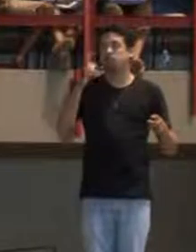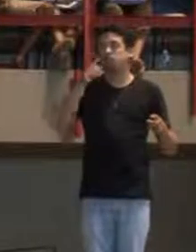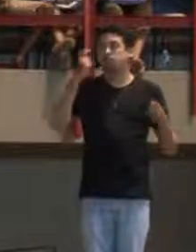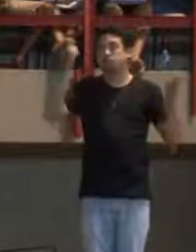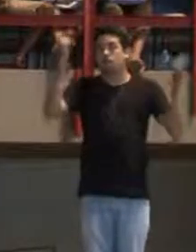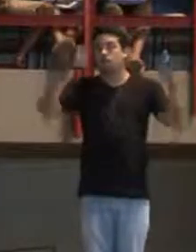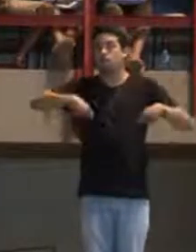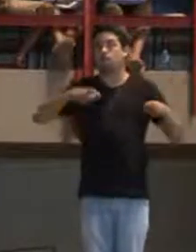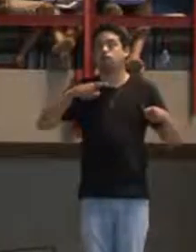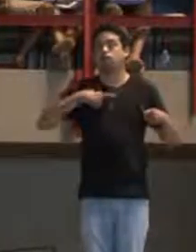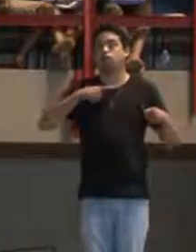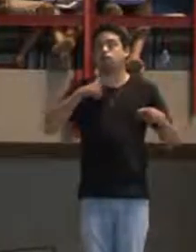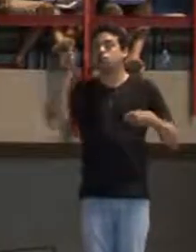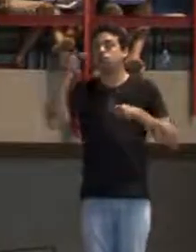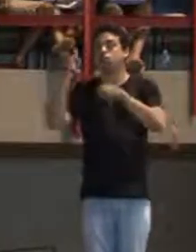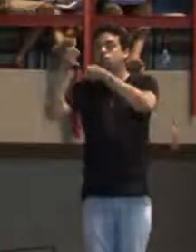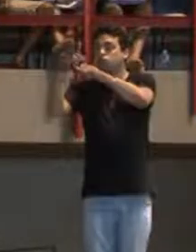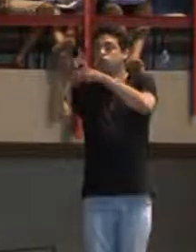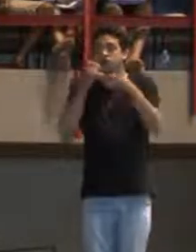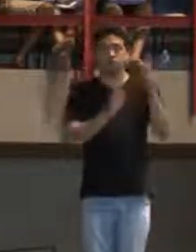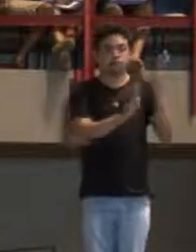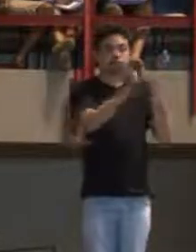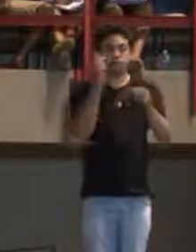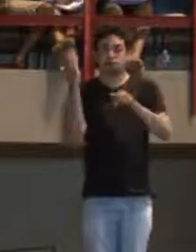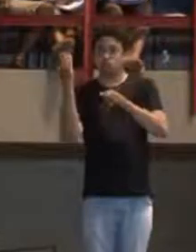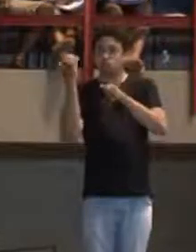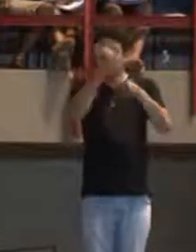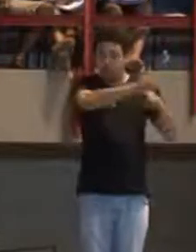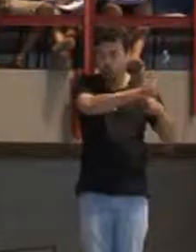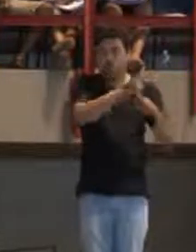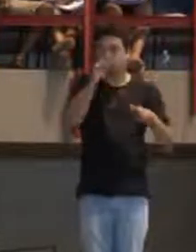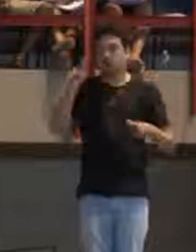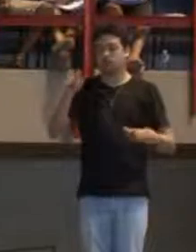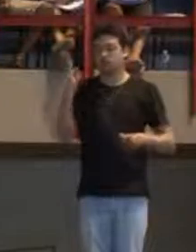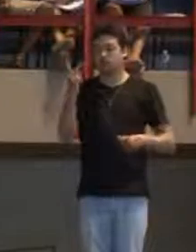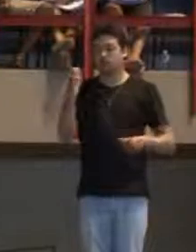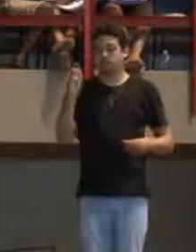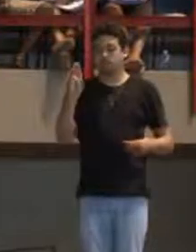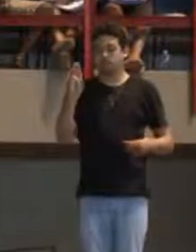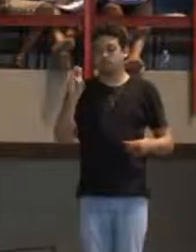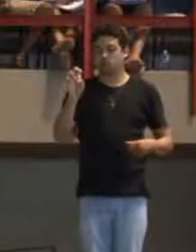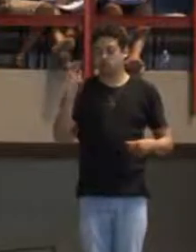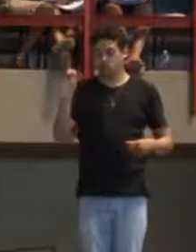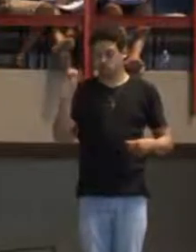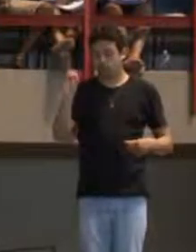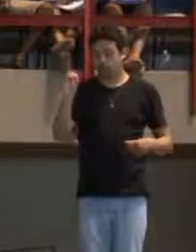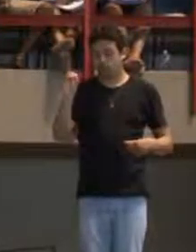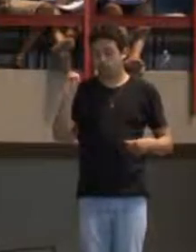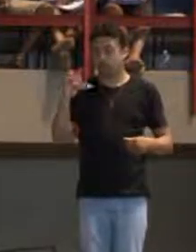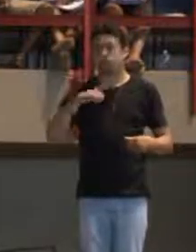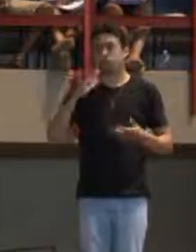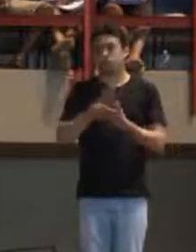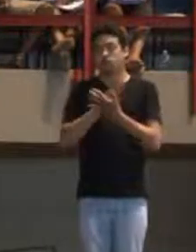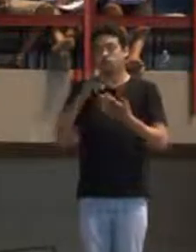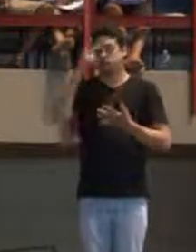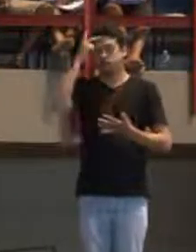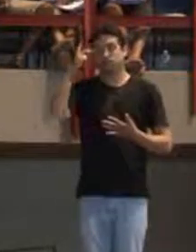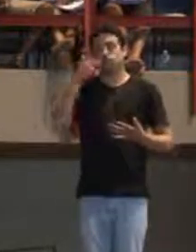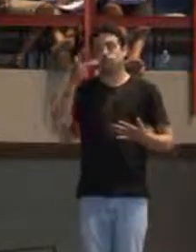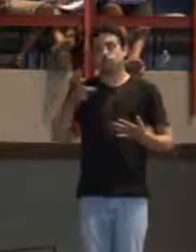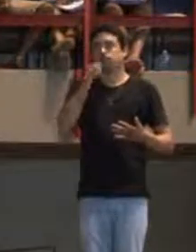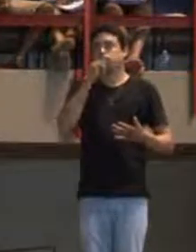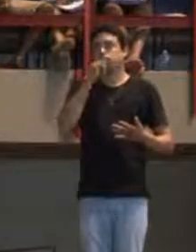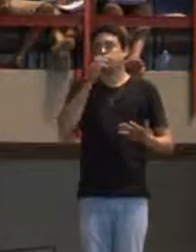aposta em um combustível que possa substituir o petróleo, esse combustível é o hidrogênio. Tem gente que diz assim,